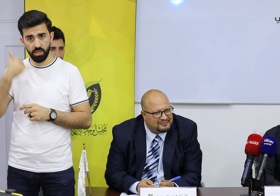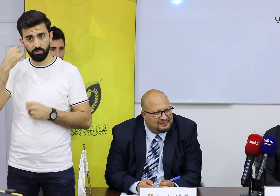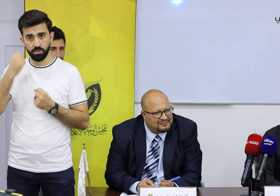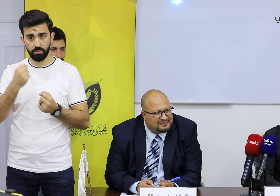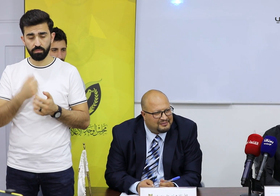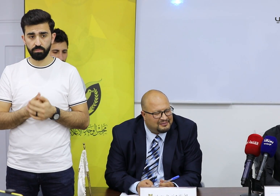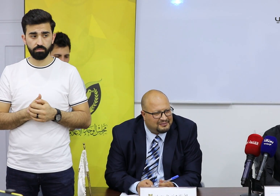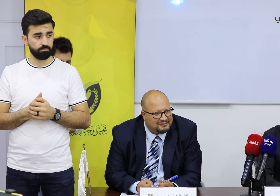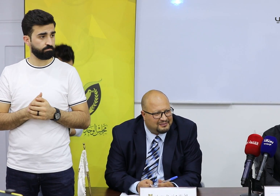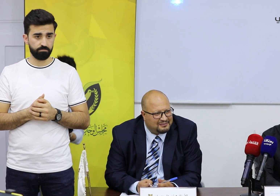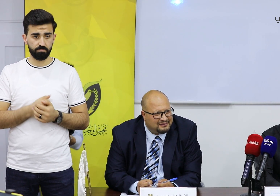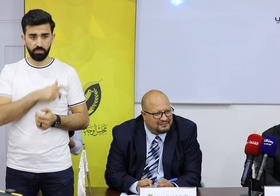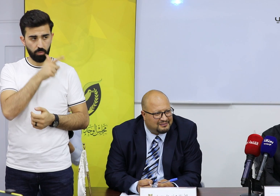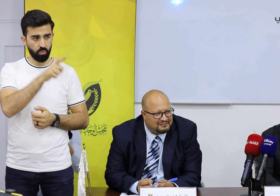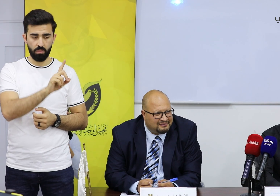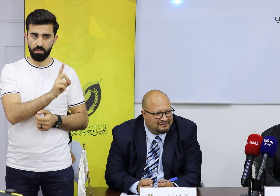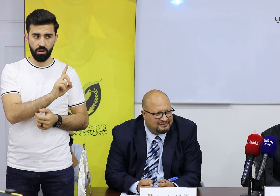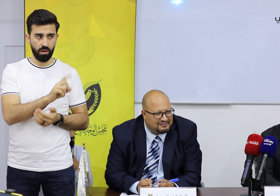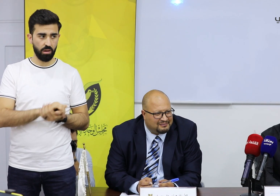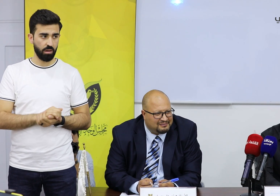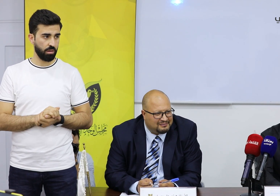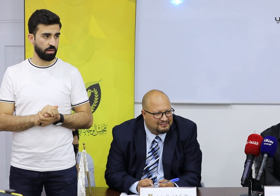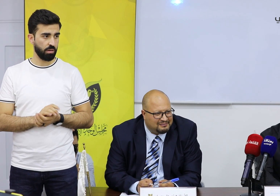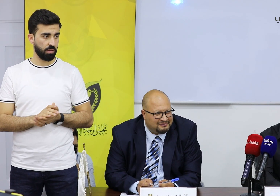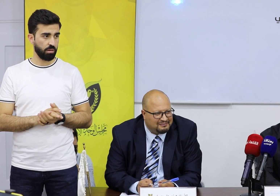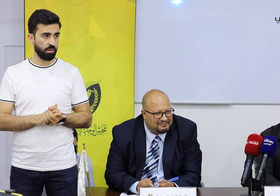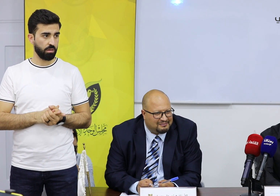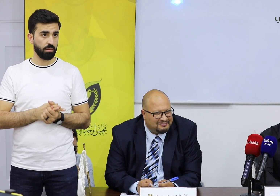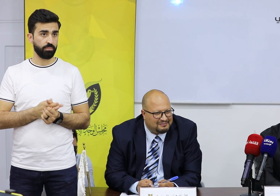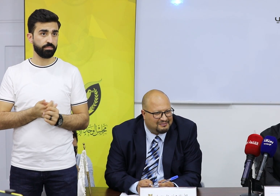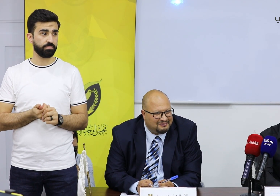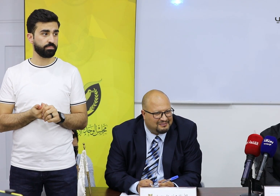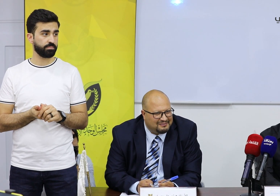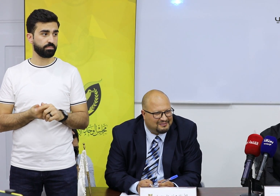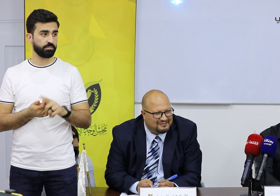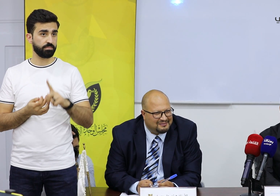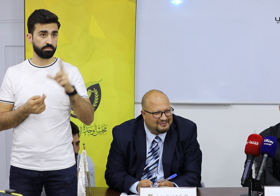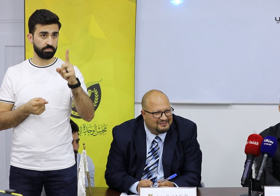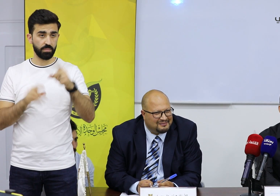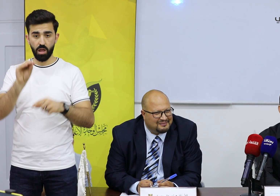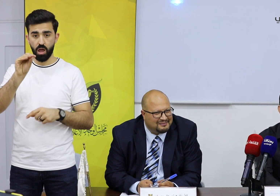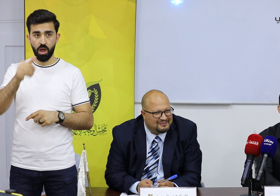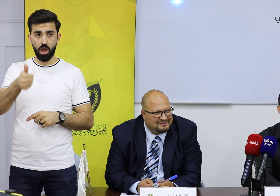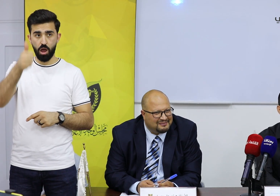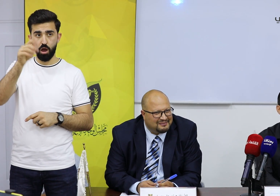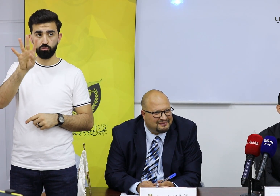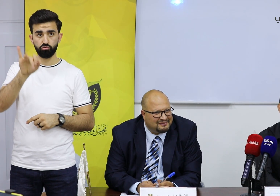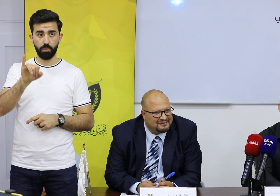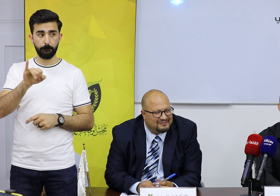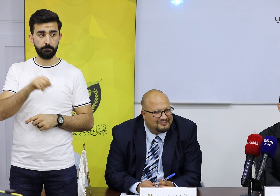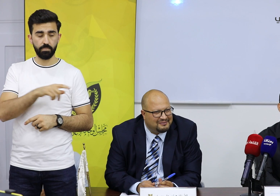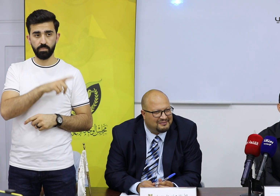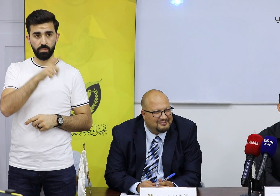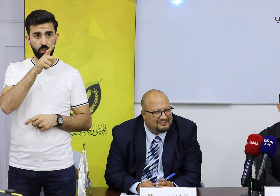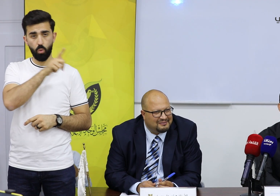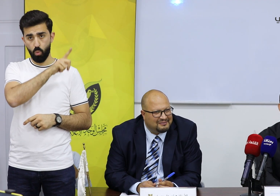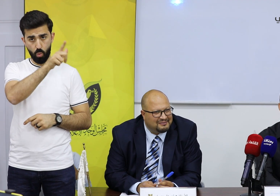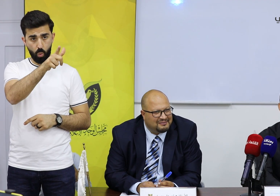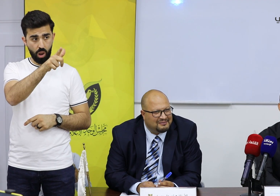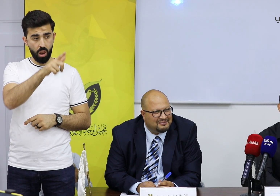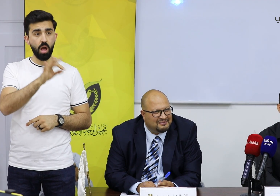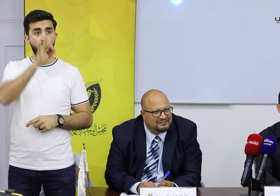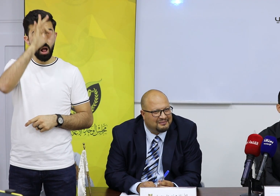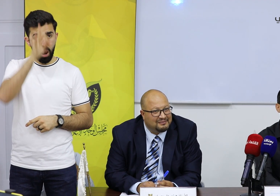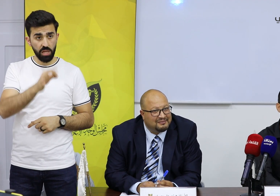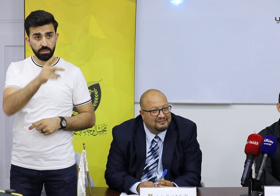لا هلا انا احكي لك، بعرفش اذا انا اجاوب ولا انت تجاوب. هلا هاشم عم تحكي لك هي انه